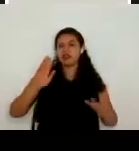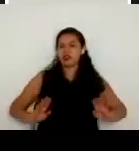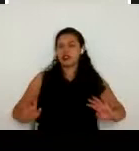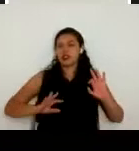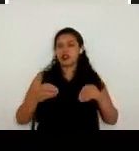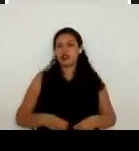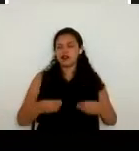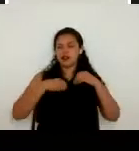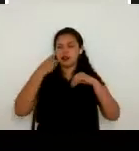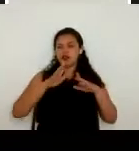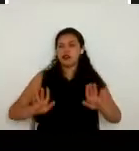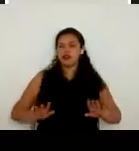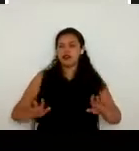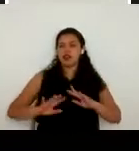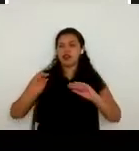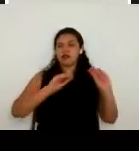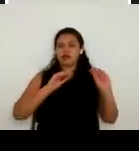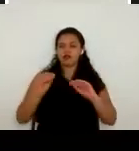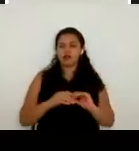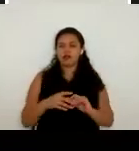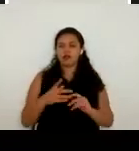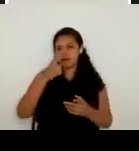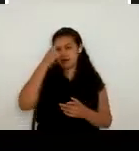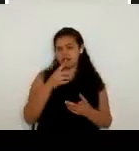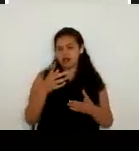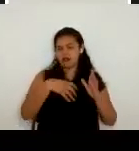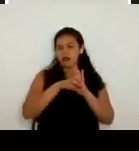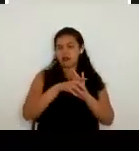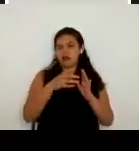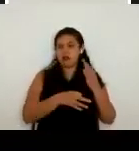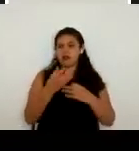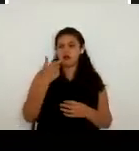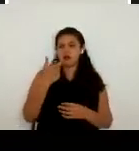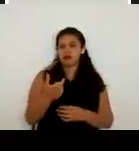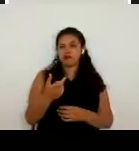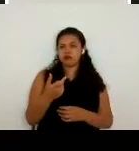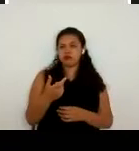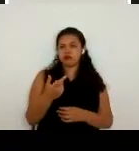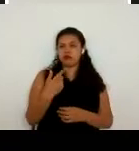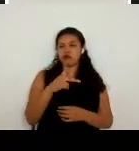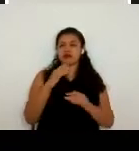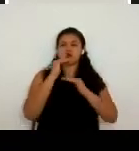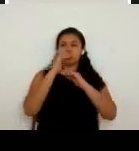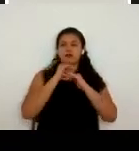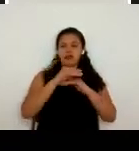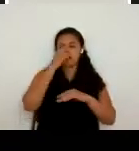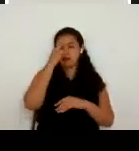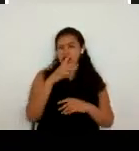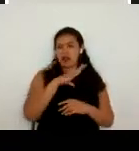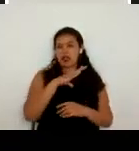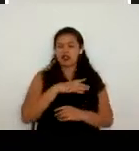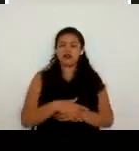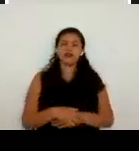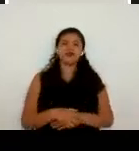mobiliario las habitaciones y bueno pues los recursos verdad o las limitaciones que tienen con relación a